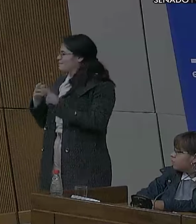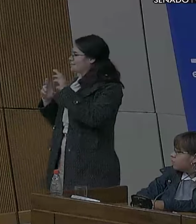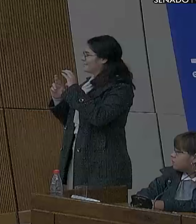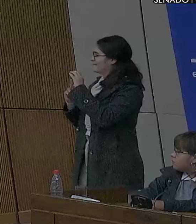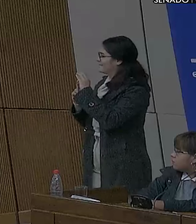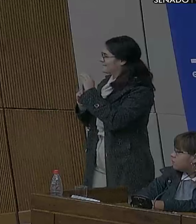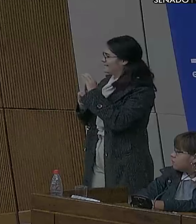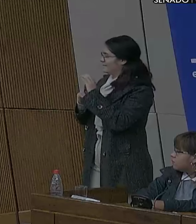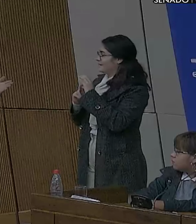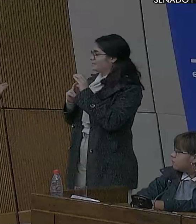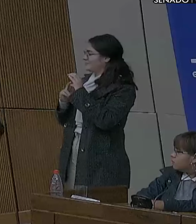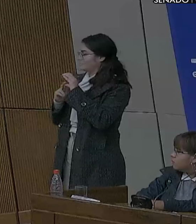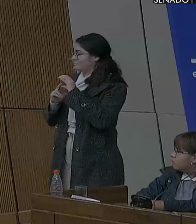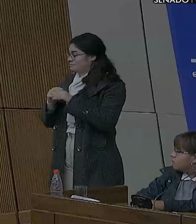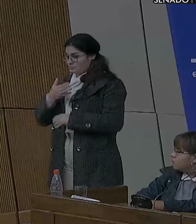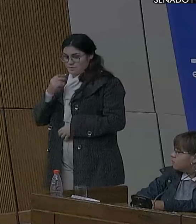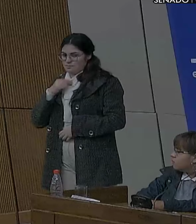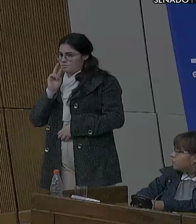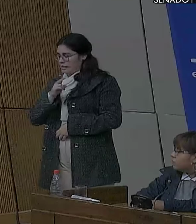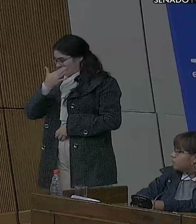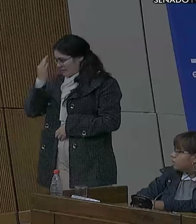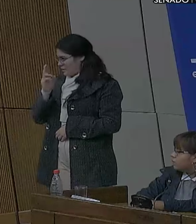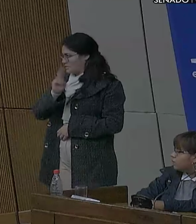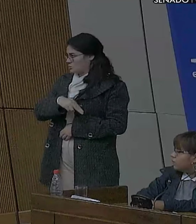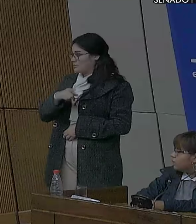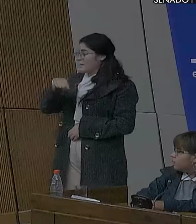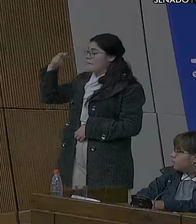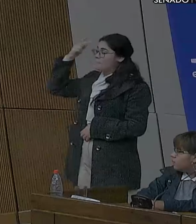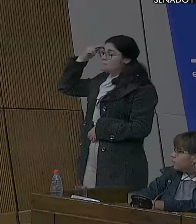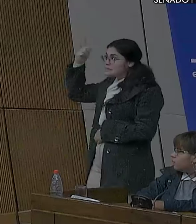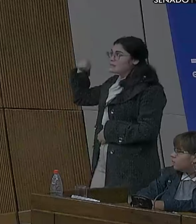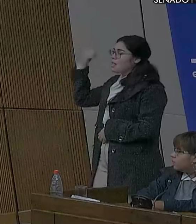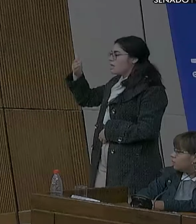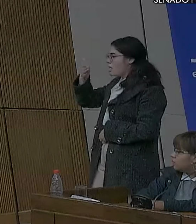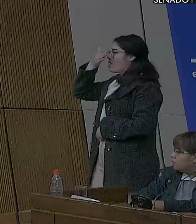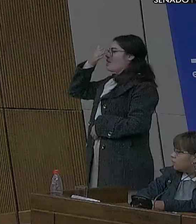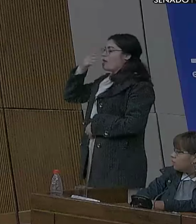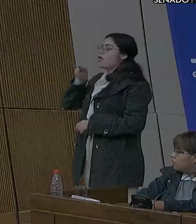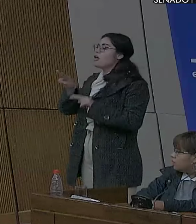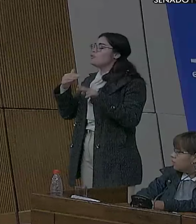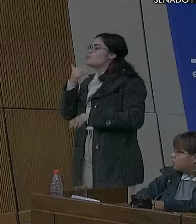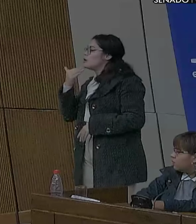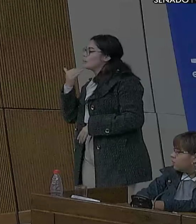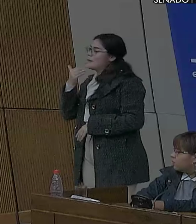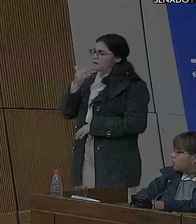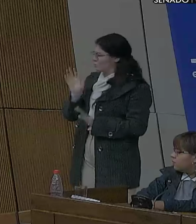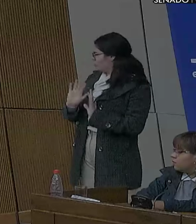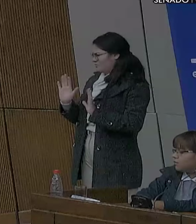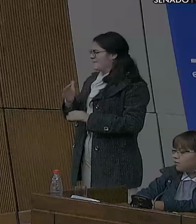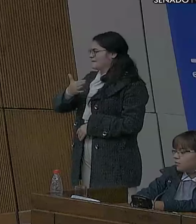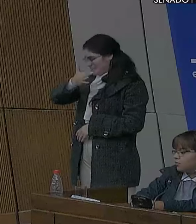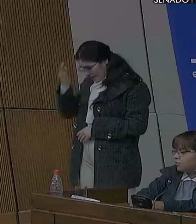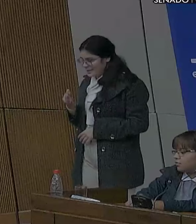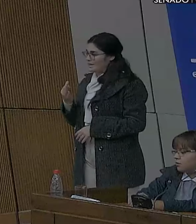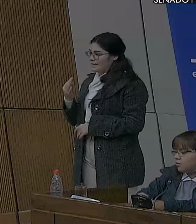Dice el señor Paul, de Casa Rica. Dice él, yo, y tenés razón lo que vos dijiste, dice. Dice que todos piensan que la persona con discapacidad